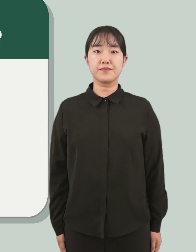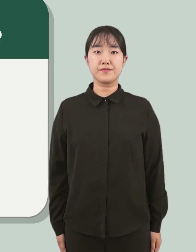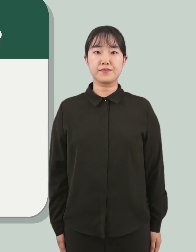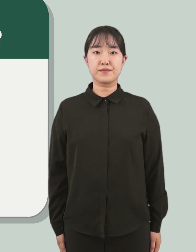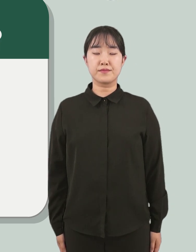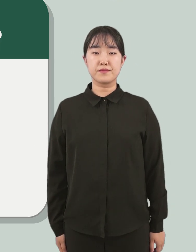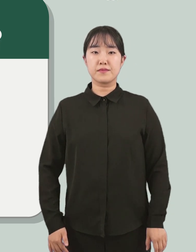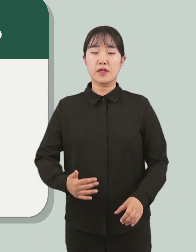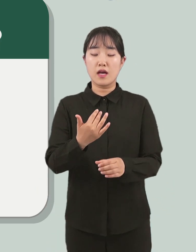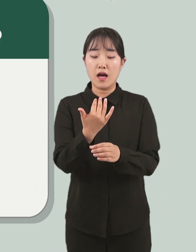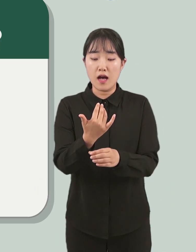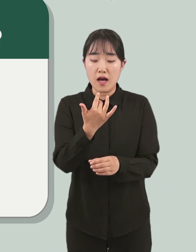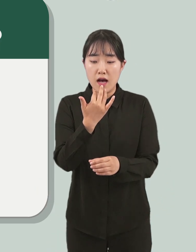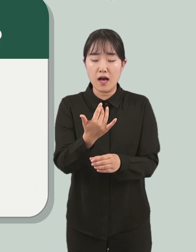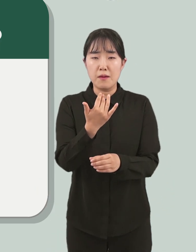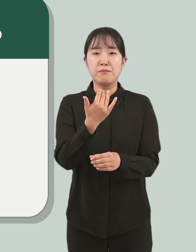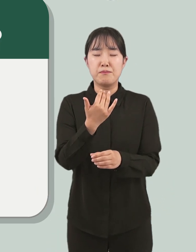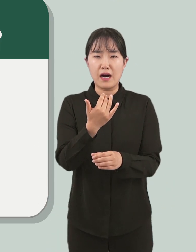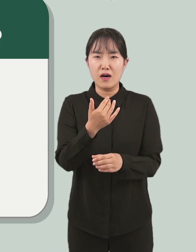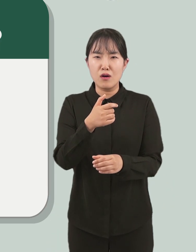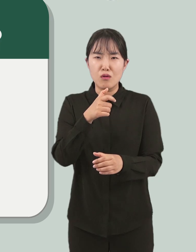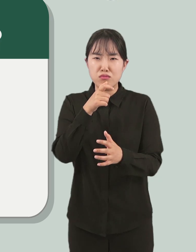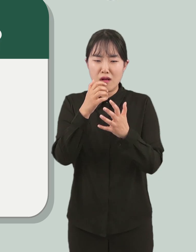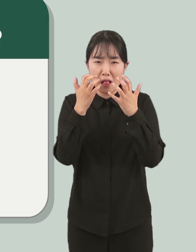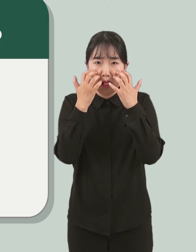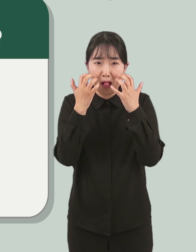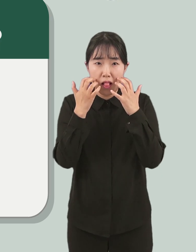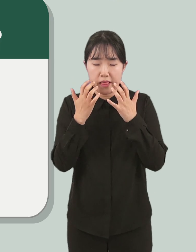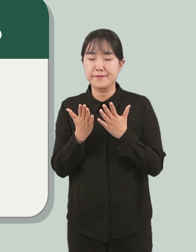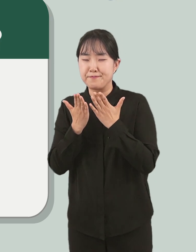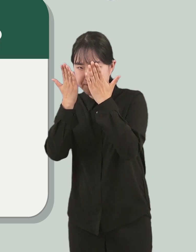관리가 필요합니다. 마스크 사용 후에는